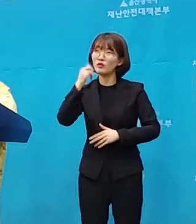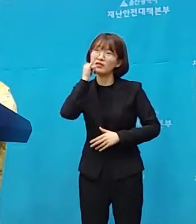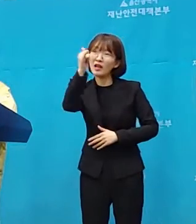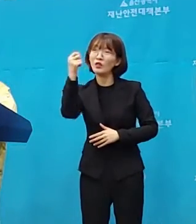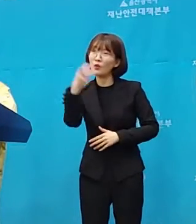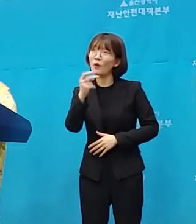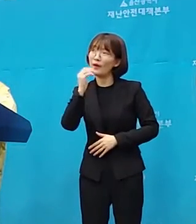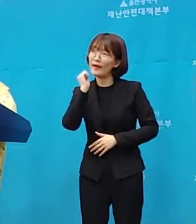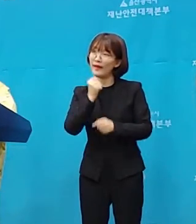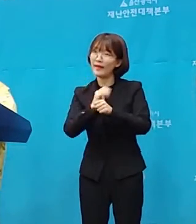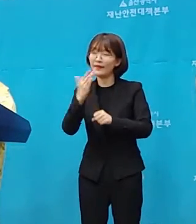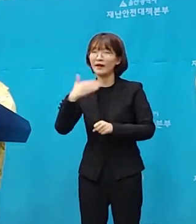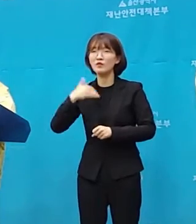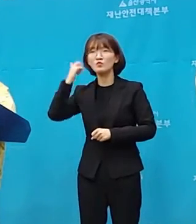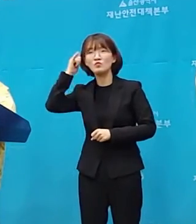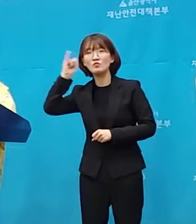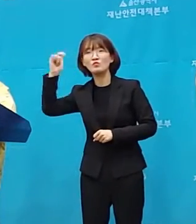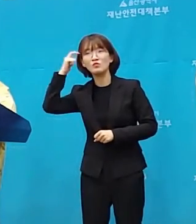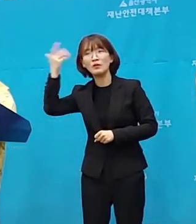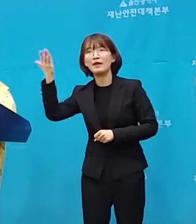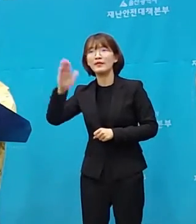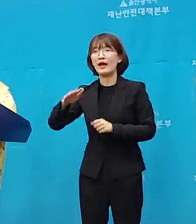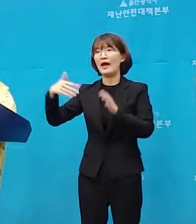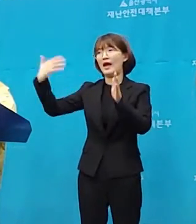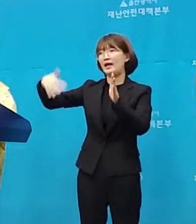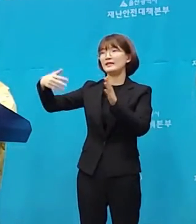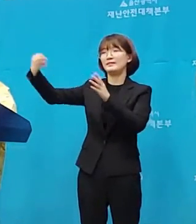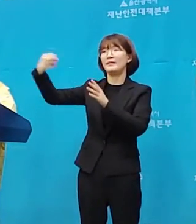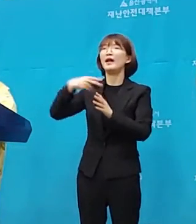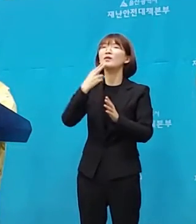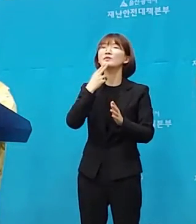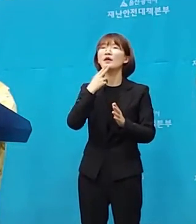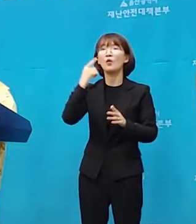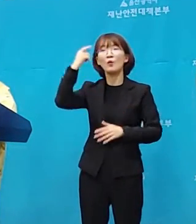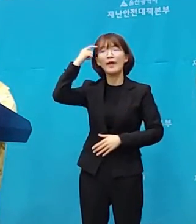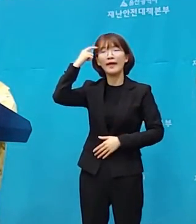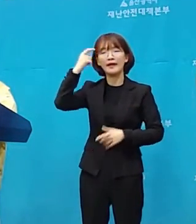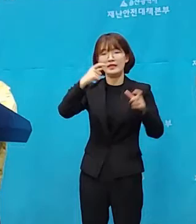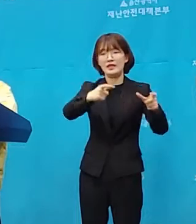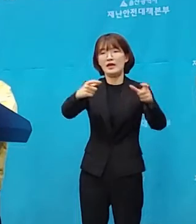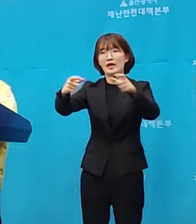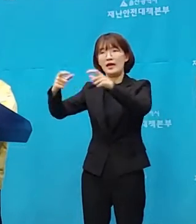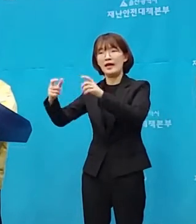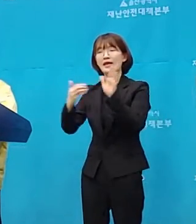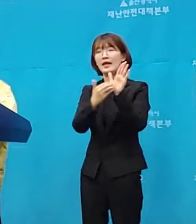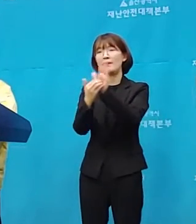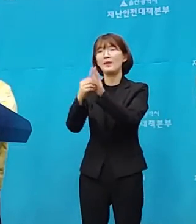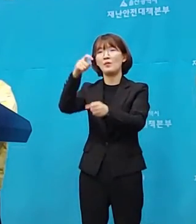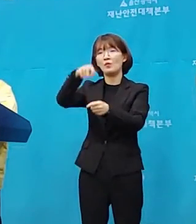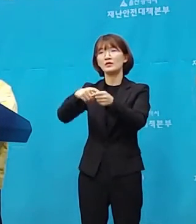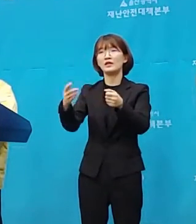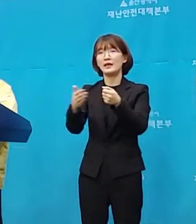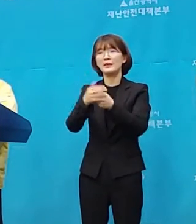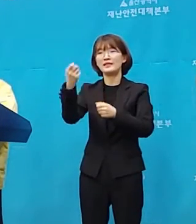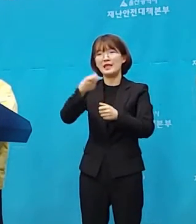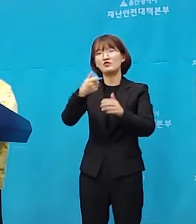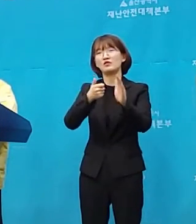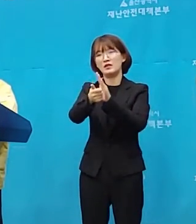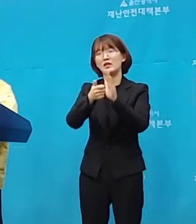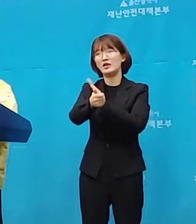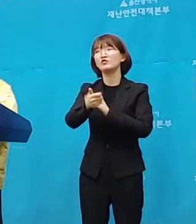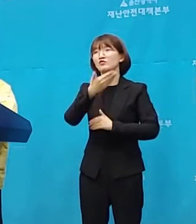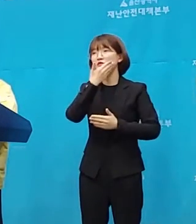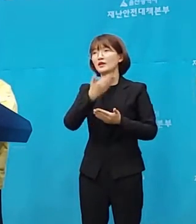끝나고 나면 그것까지 말씀드릴 수 없는 입장이다. 시도별로 차이가 있으니 예방이 목적이니 자주 나가는 것이